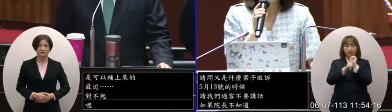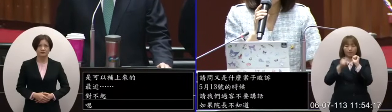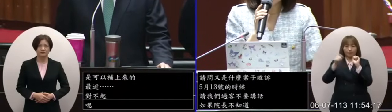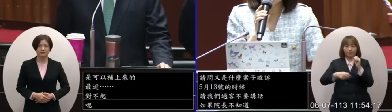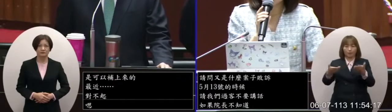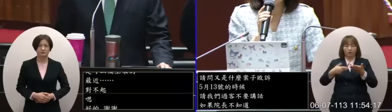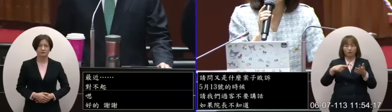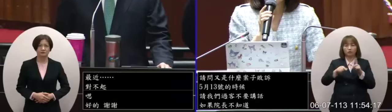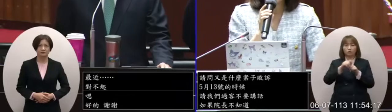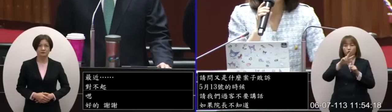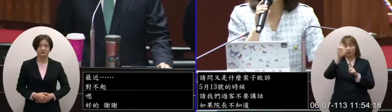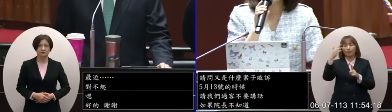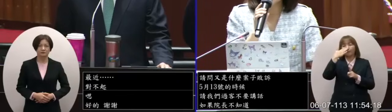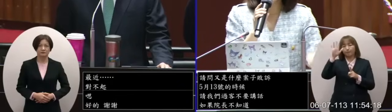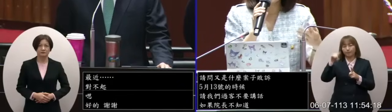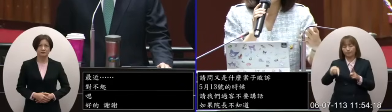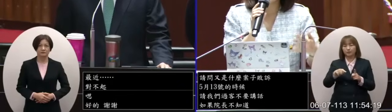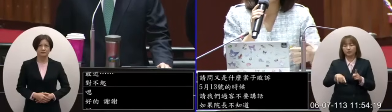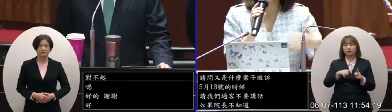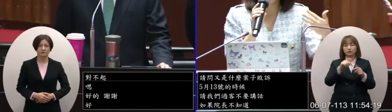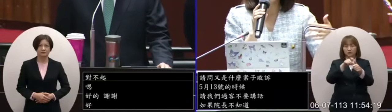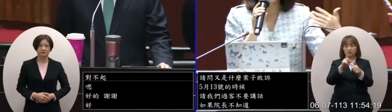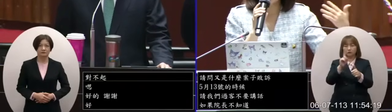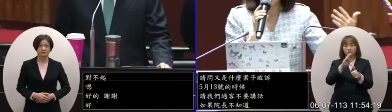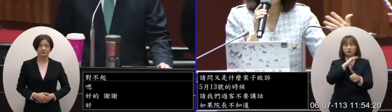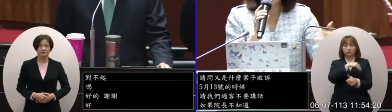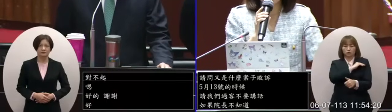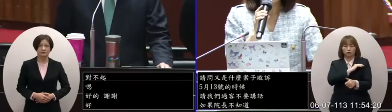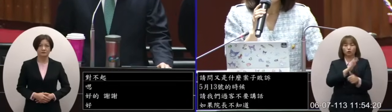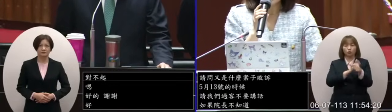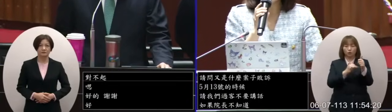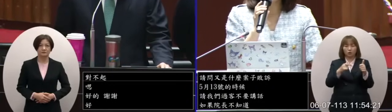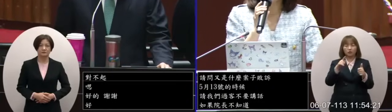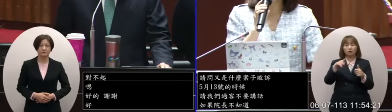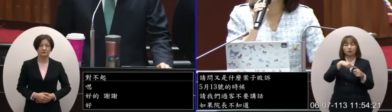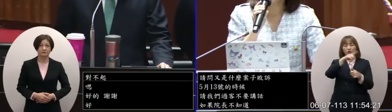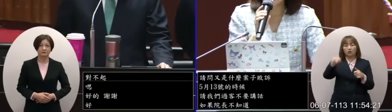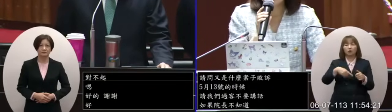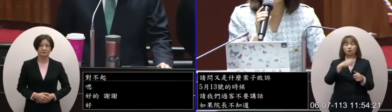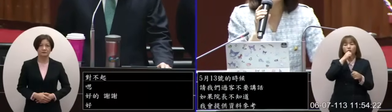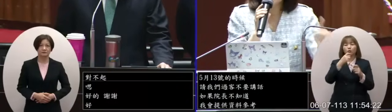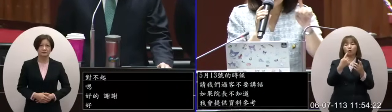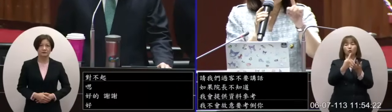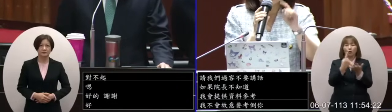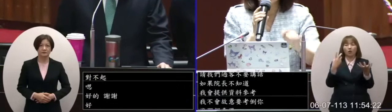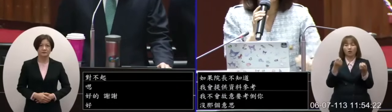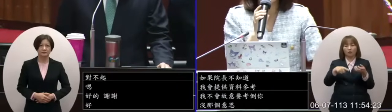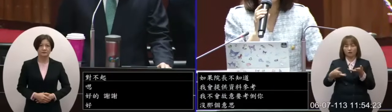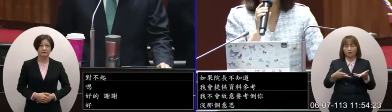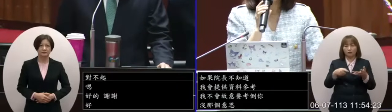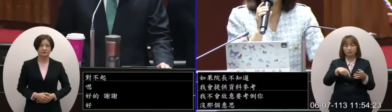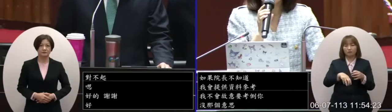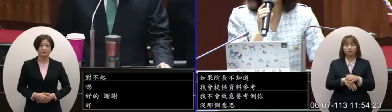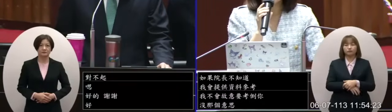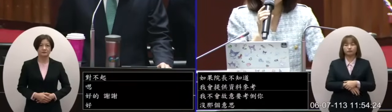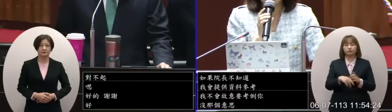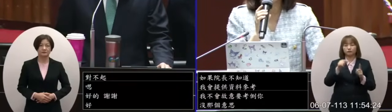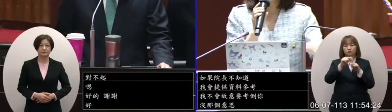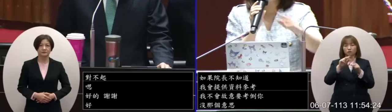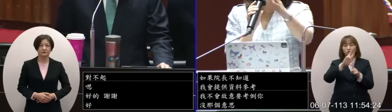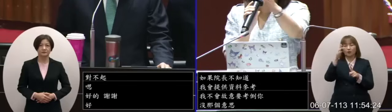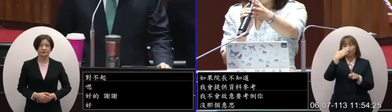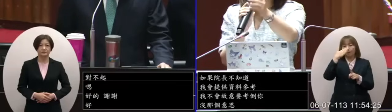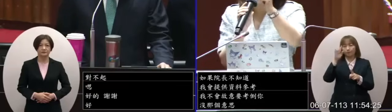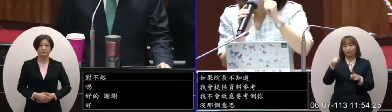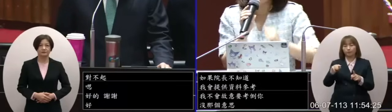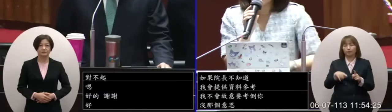书，中天审。然后呢，那个议题是邱毅莹委员说大概没离开哈，这个案子里面呢，中天审